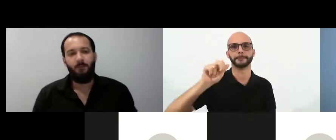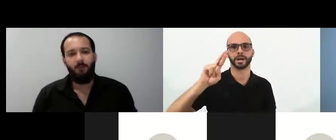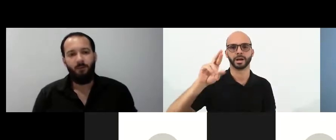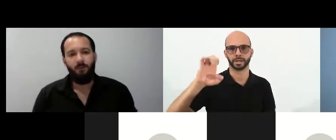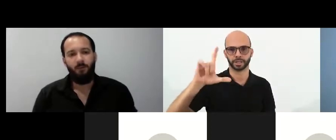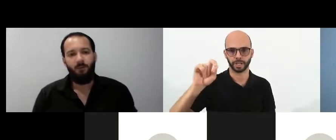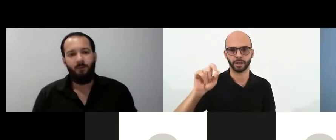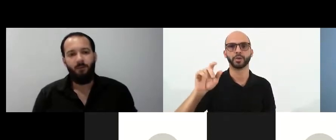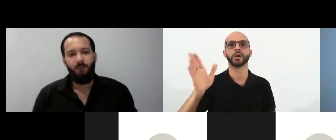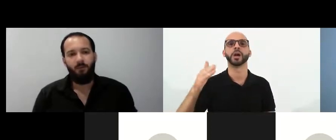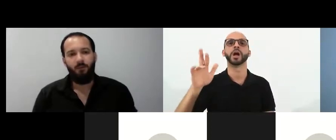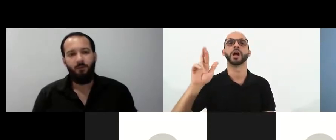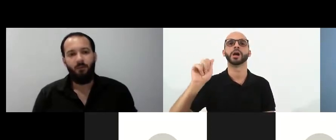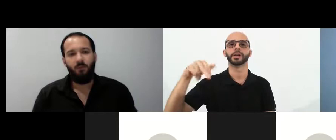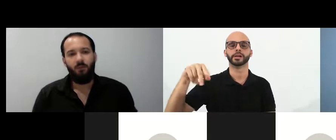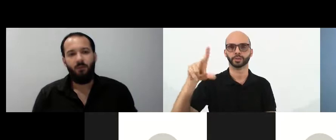é Marcelo